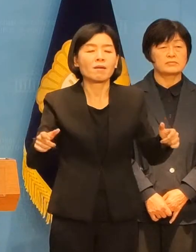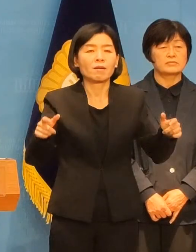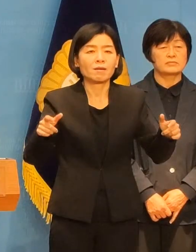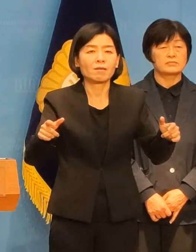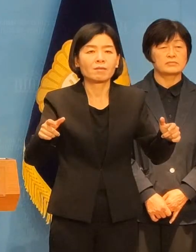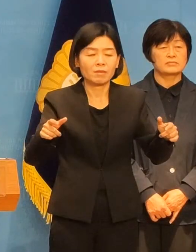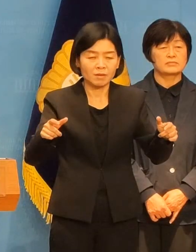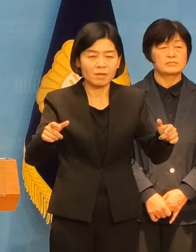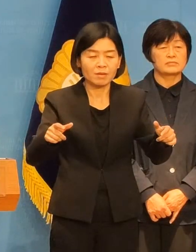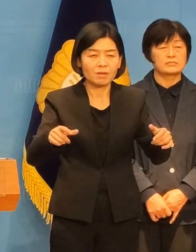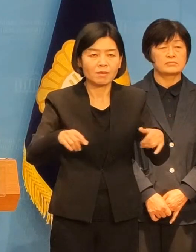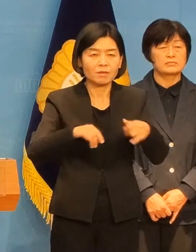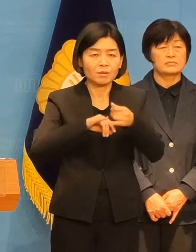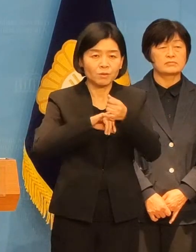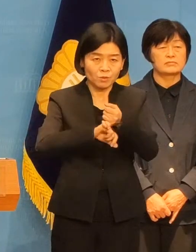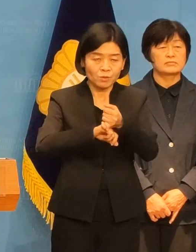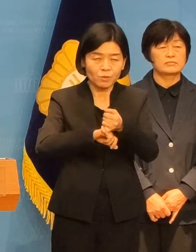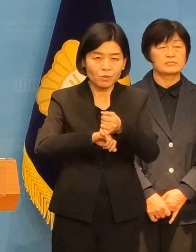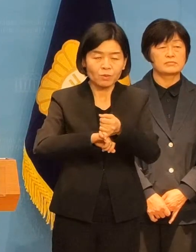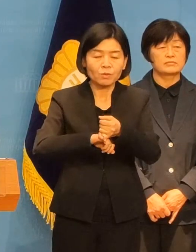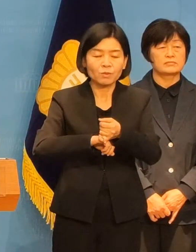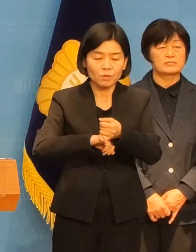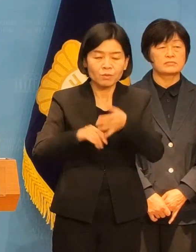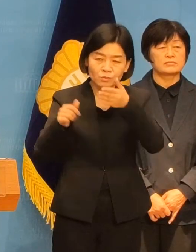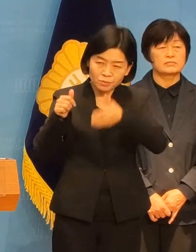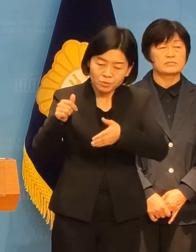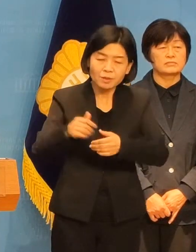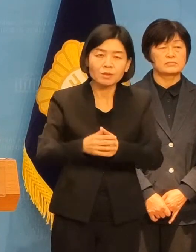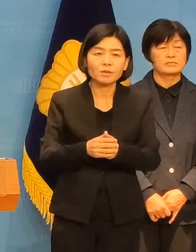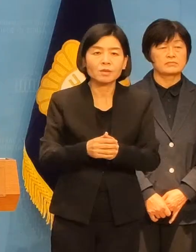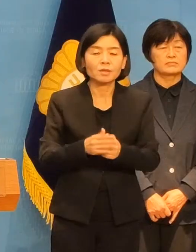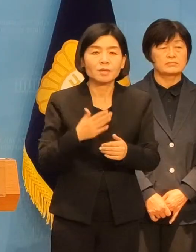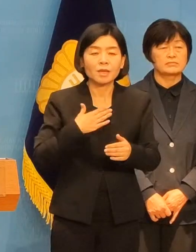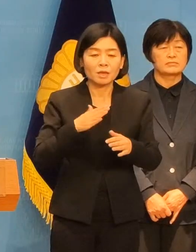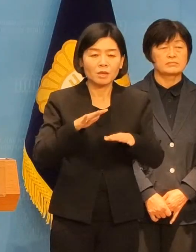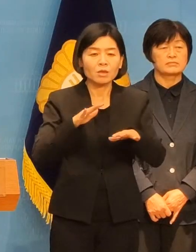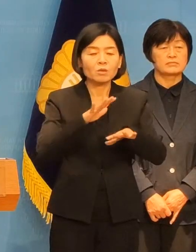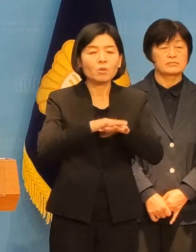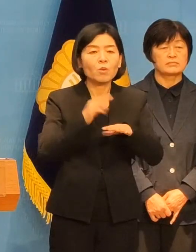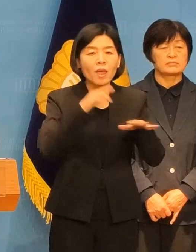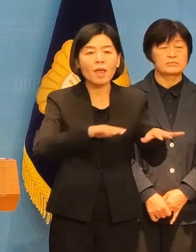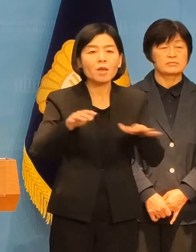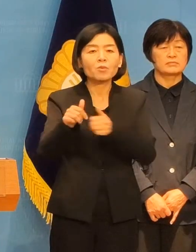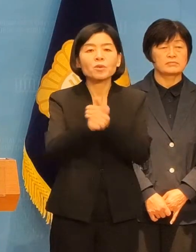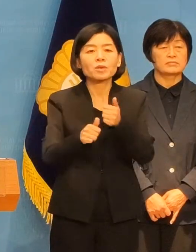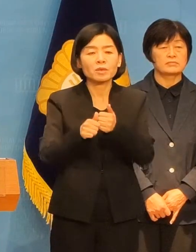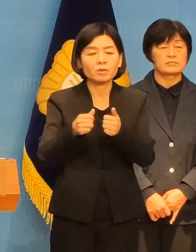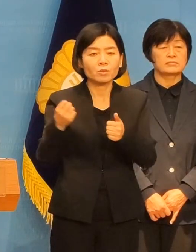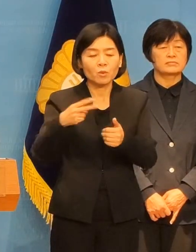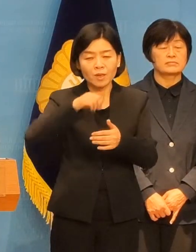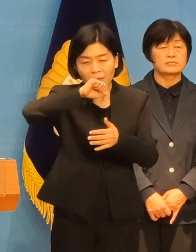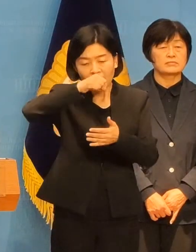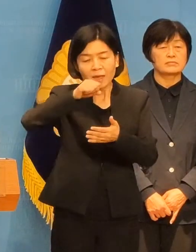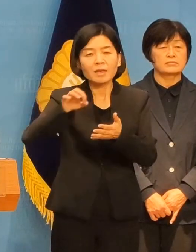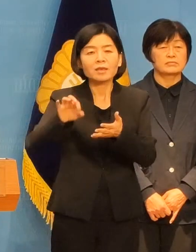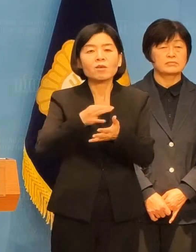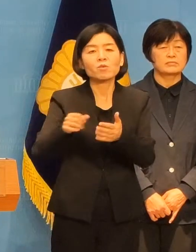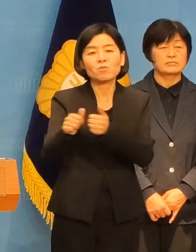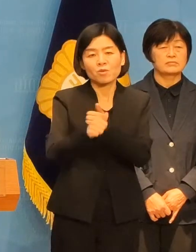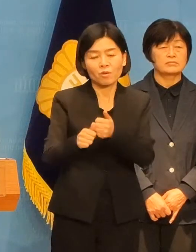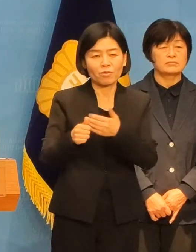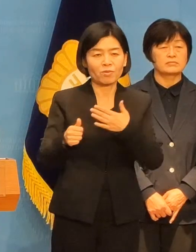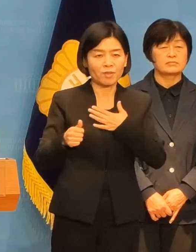현 시점에서 이렇게 말씀드리고 있습니다. 저는 농해수위 위원이자 외계위원입니다. 그래서 오늘 농해수위 예산